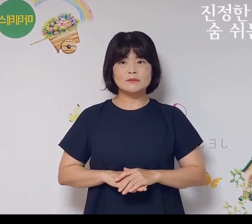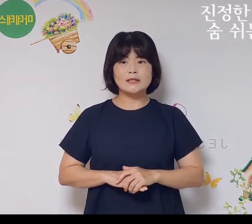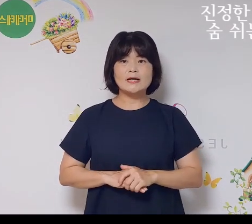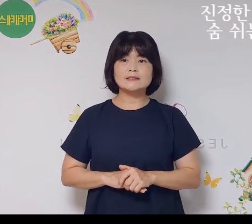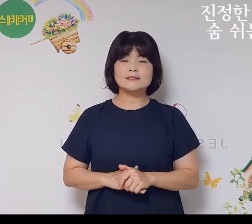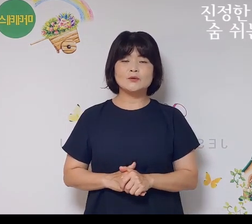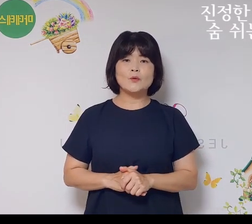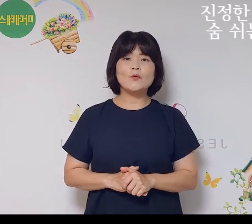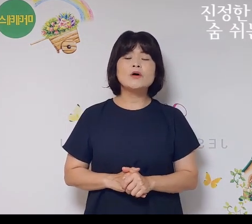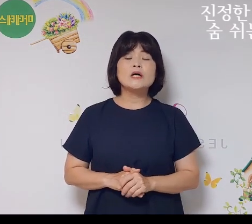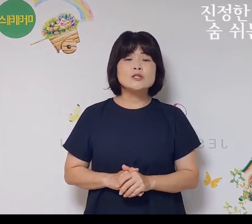겁니다. 그리고